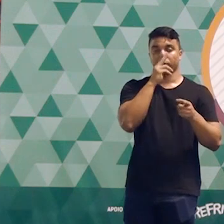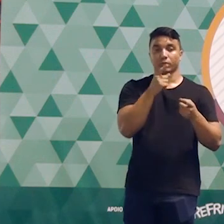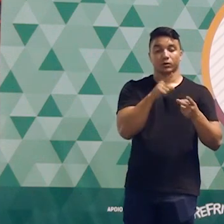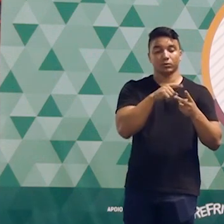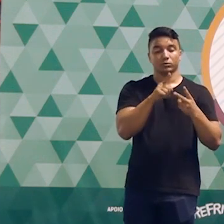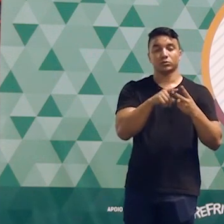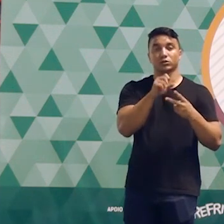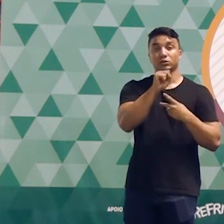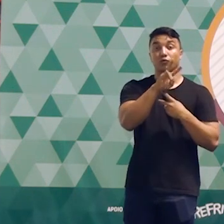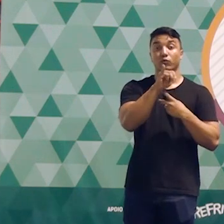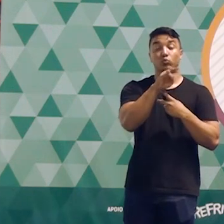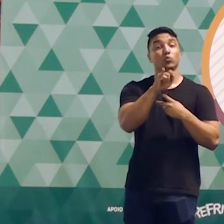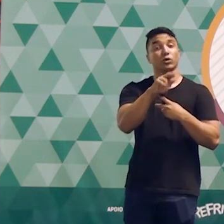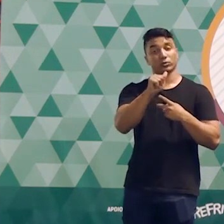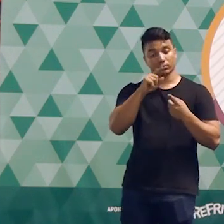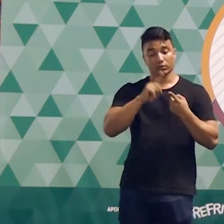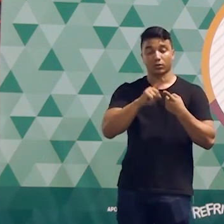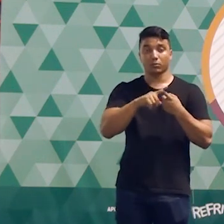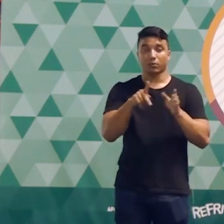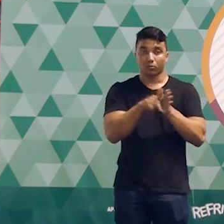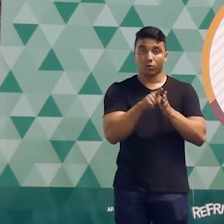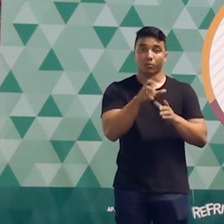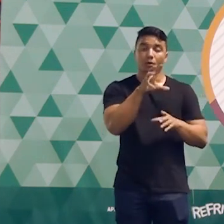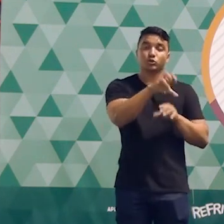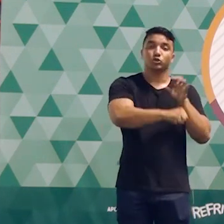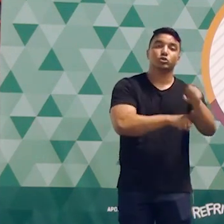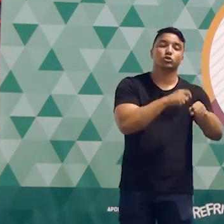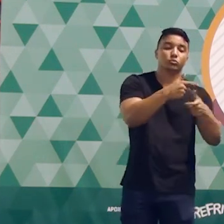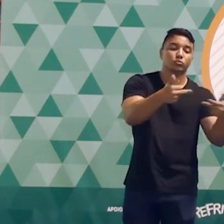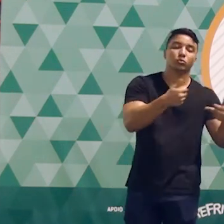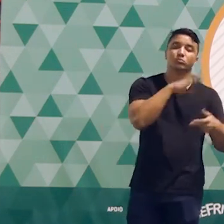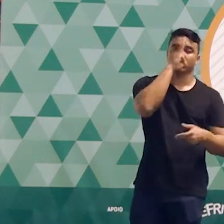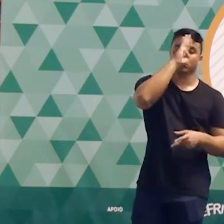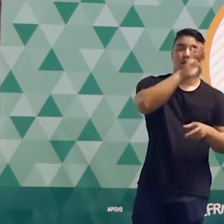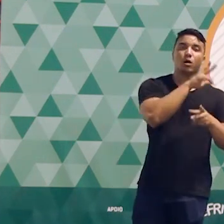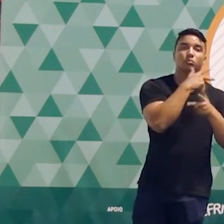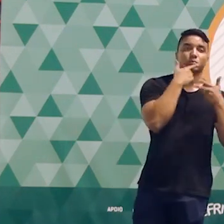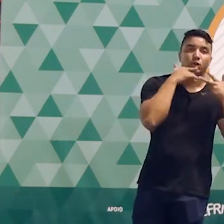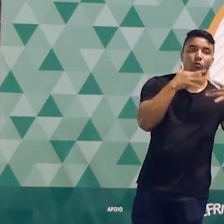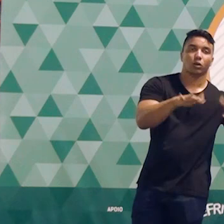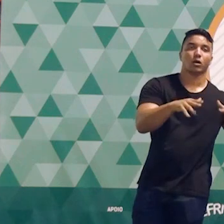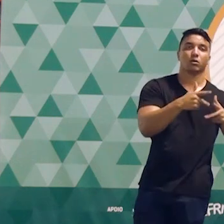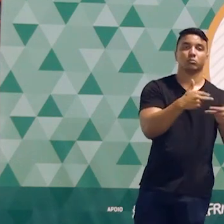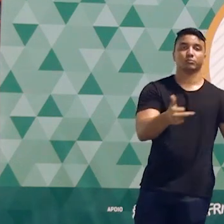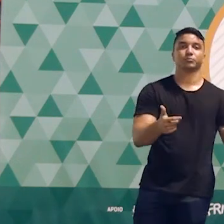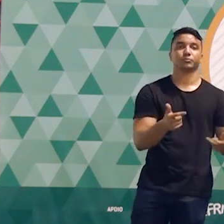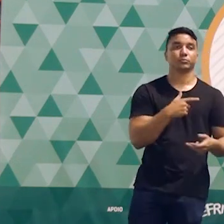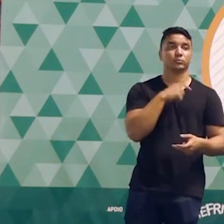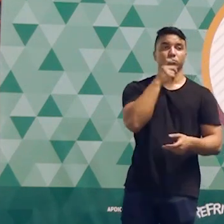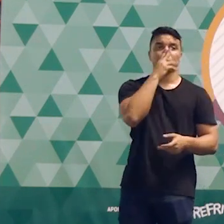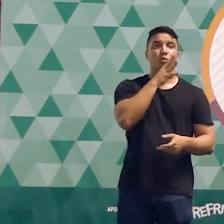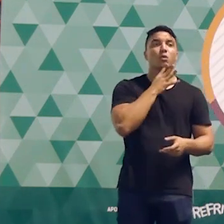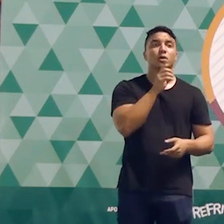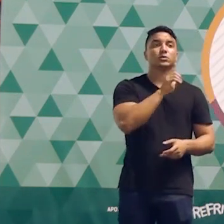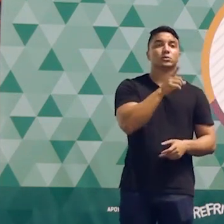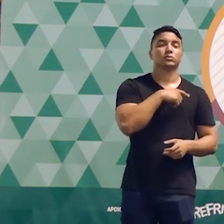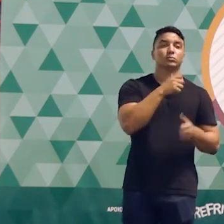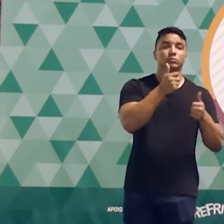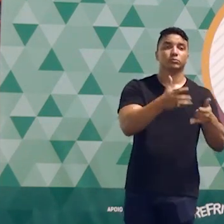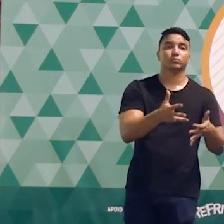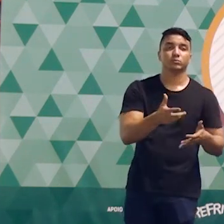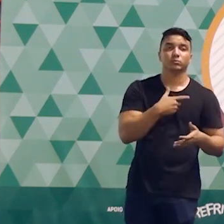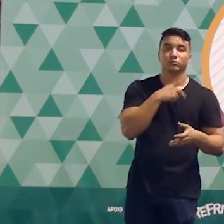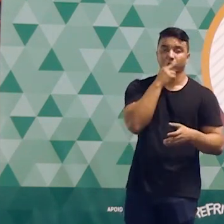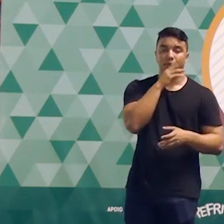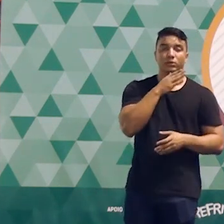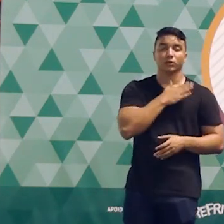chamada silvicultura. Isso aqui é de onde a gente extrai matéria-prima. Para quem está meio por fora da ideia, então vamos fazer de